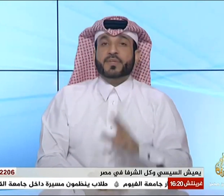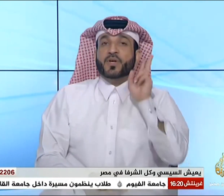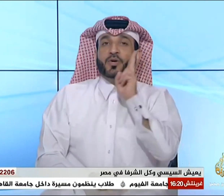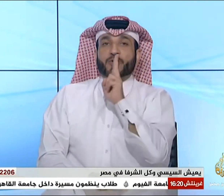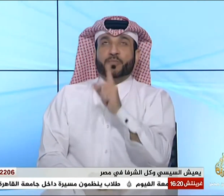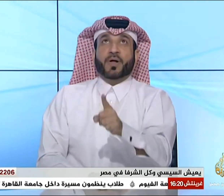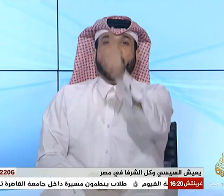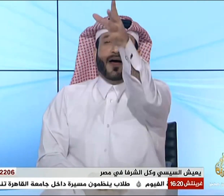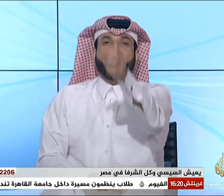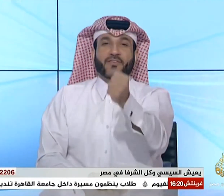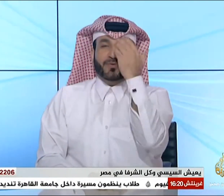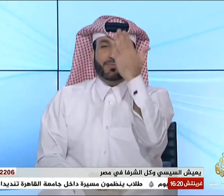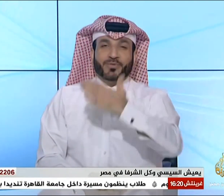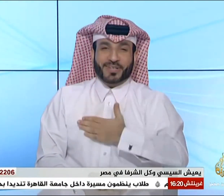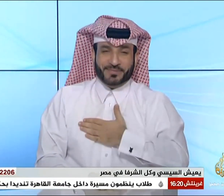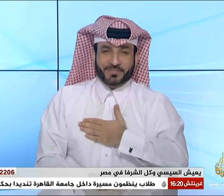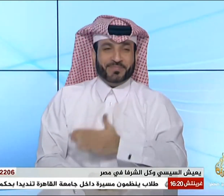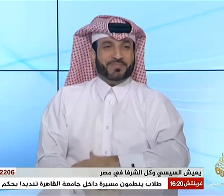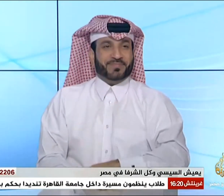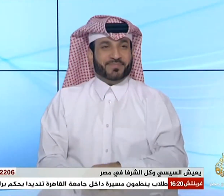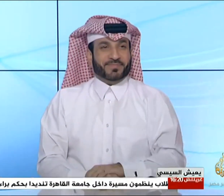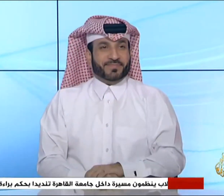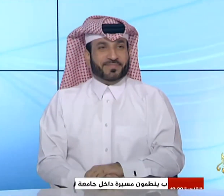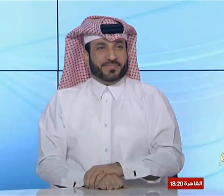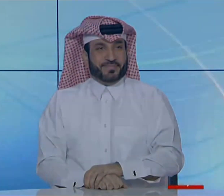ختام نشره الاشاره شكرا لكم